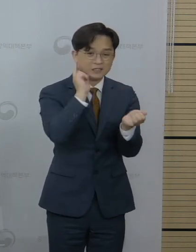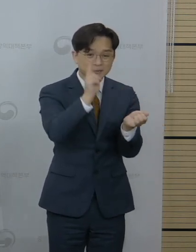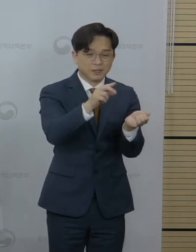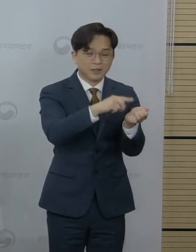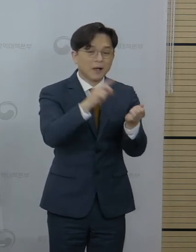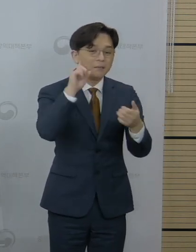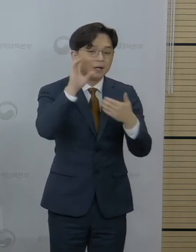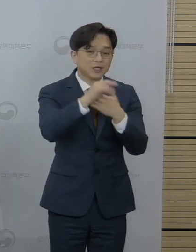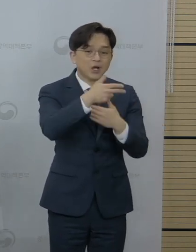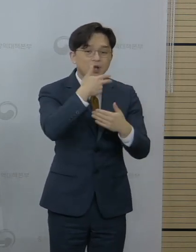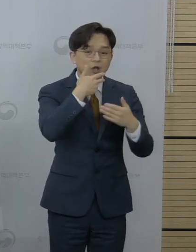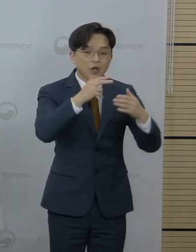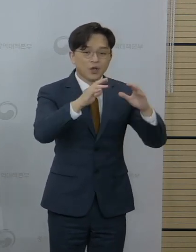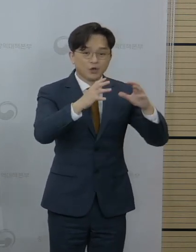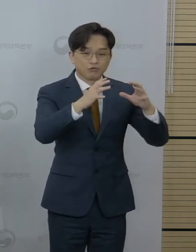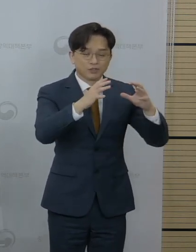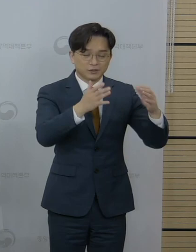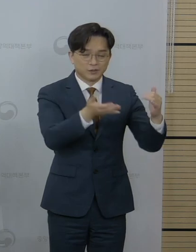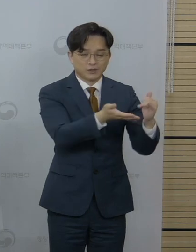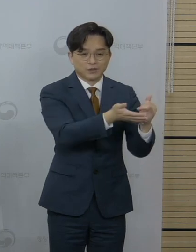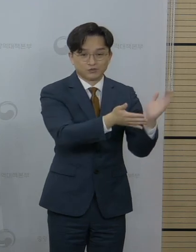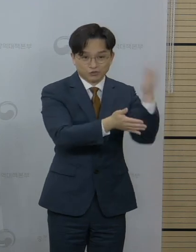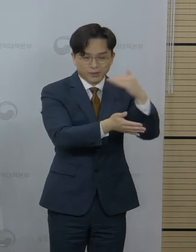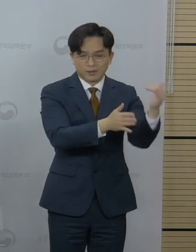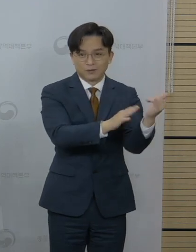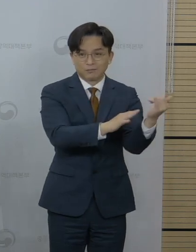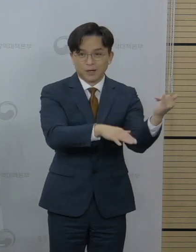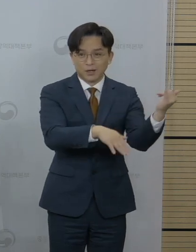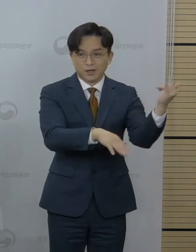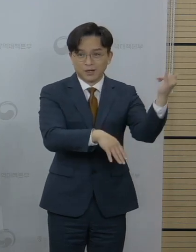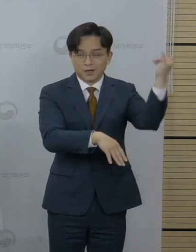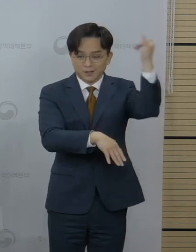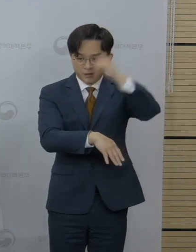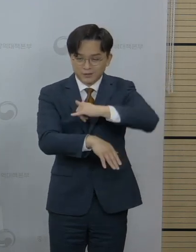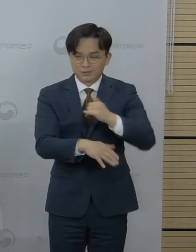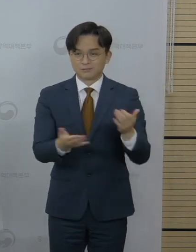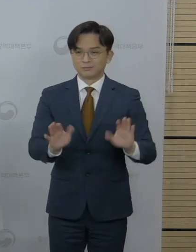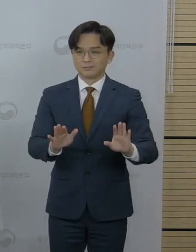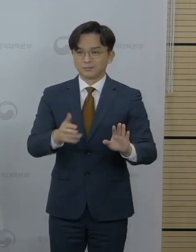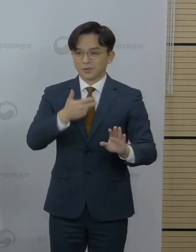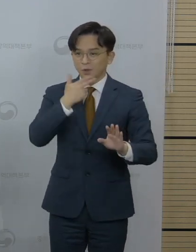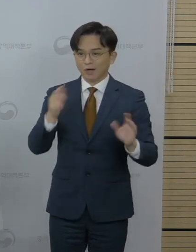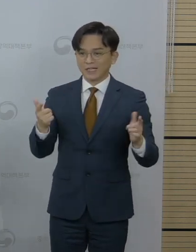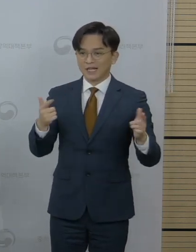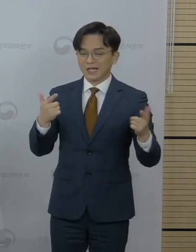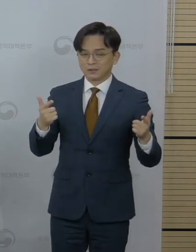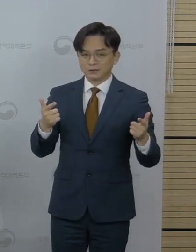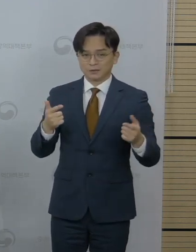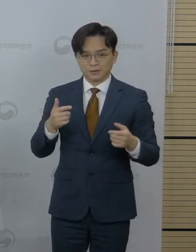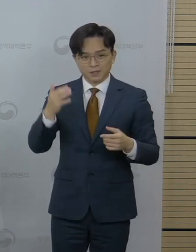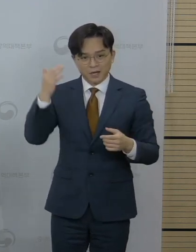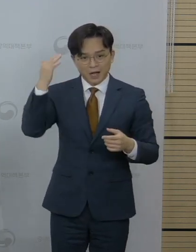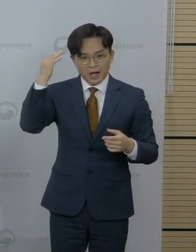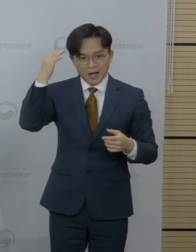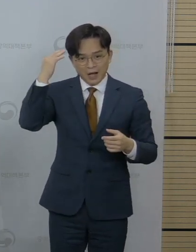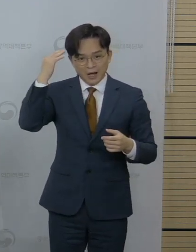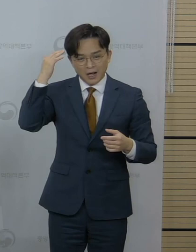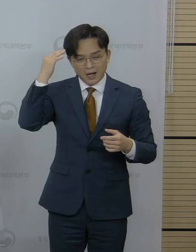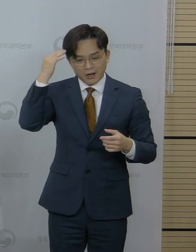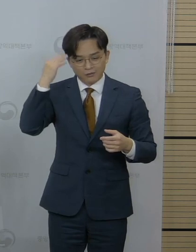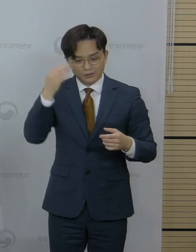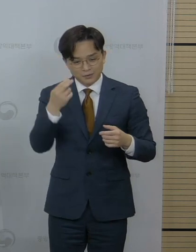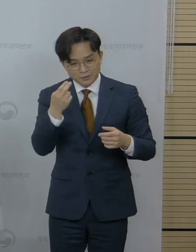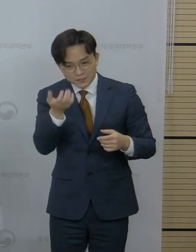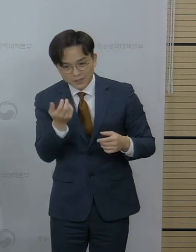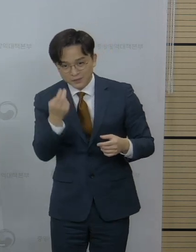또 다른 하나의 질문은 임시 선별검사소 내에 신속 항원 검사를 도입한 후에 전문가 사이에서는